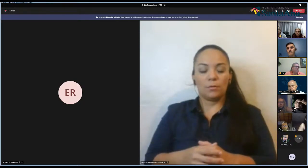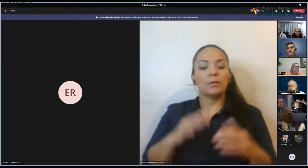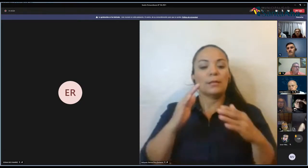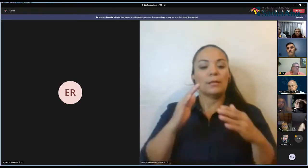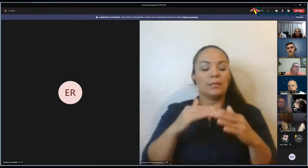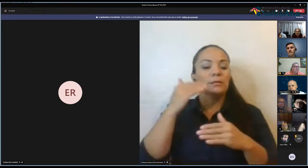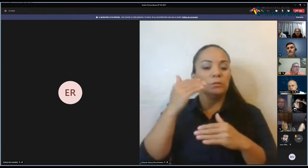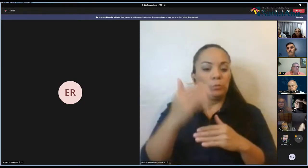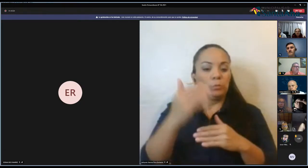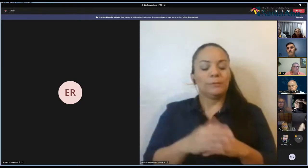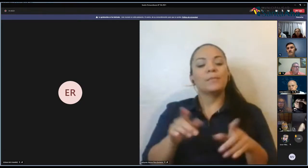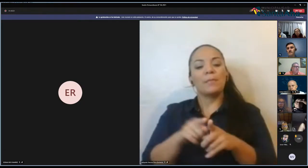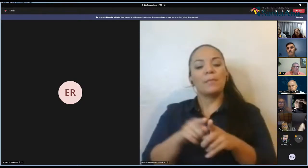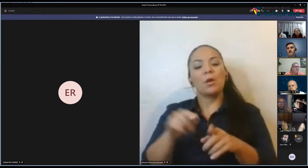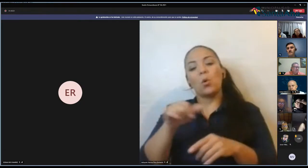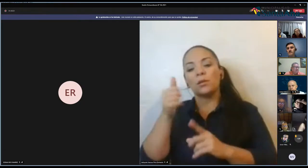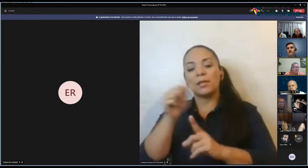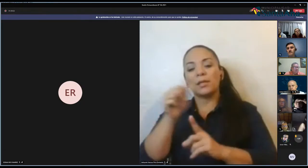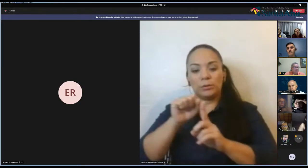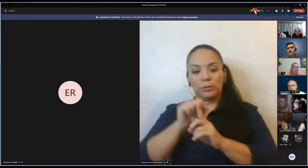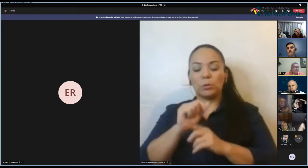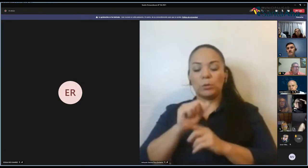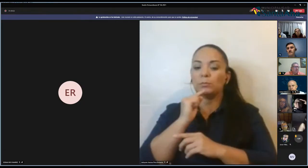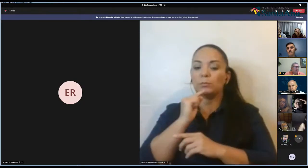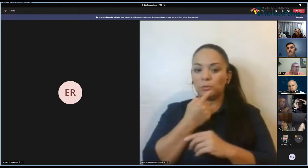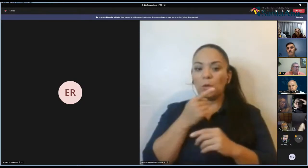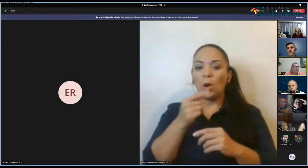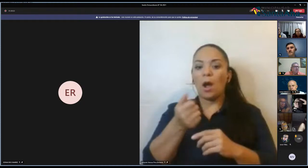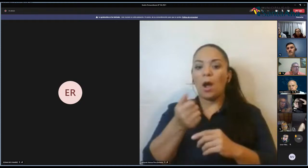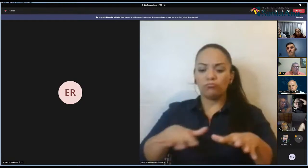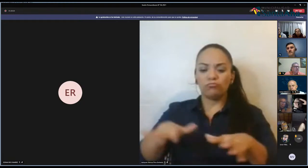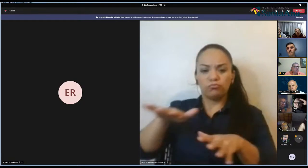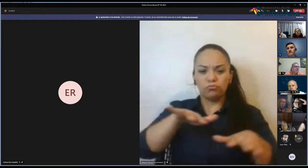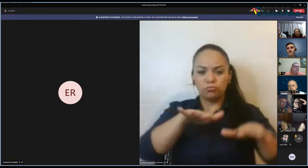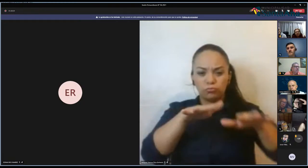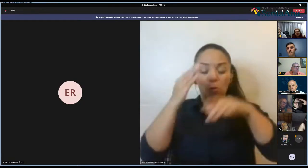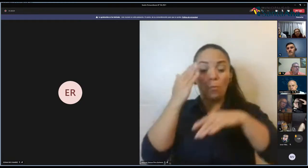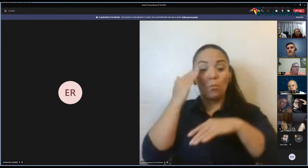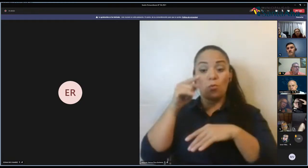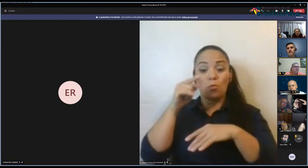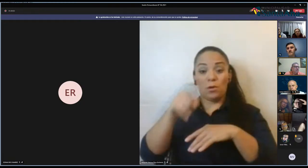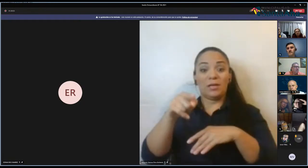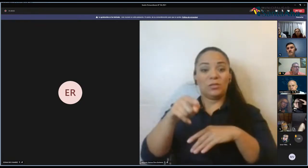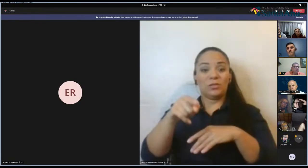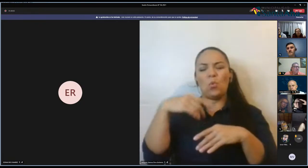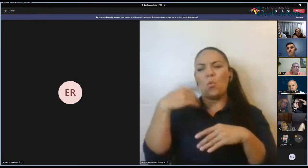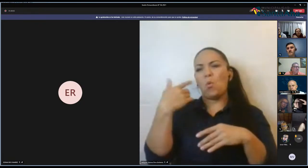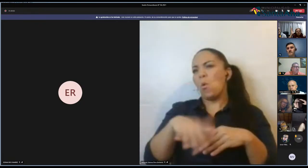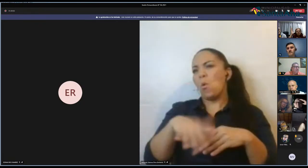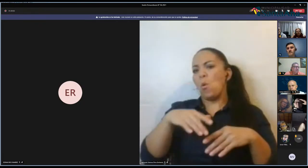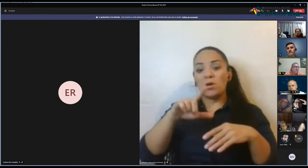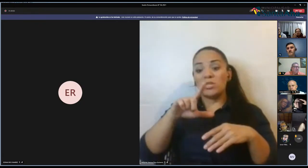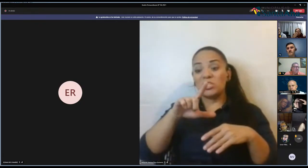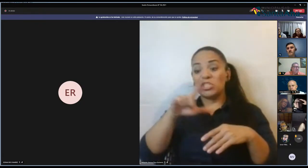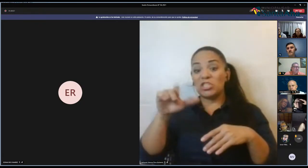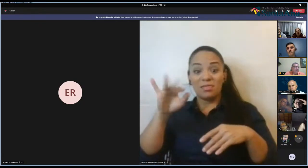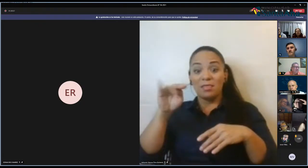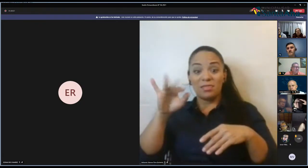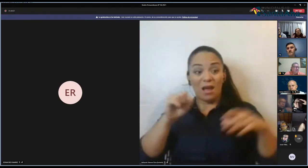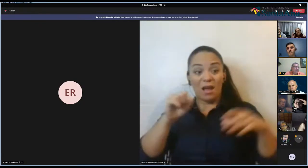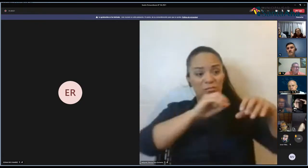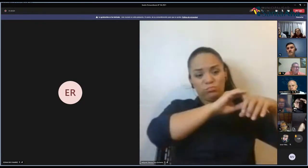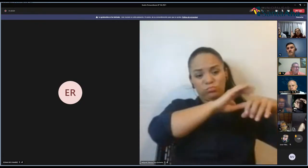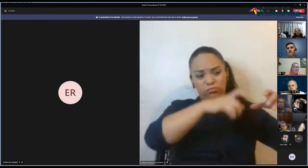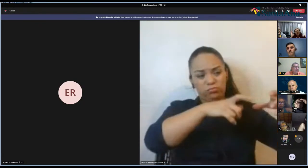situación bastante crítica en una inundación que tuvimos porque eso era un río de yangüas que fue que arriba como dice 'eres